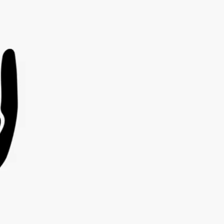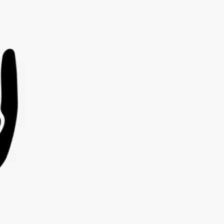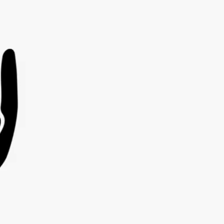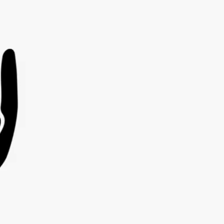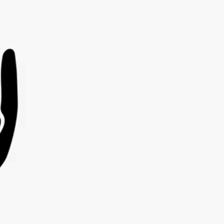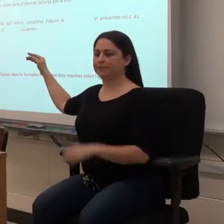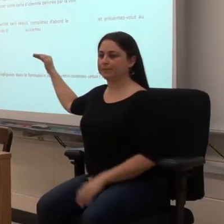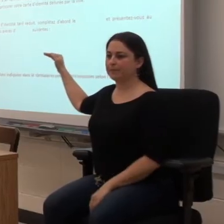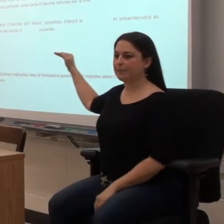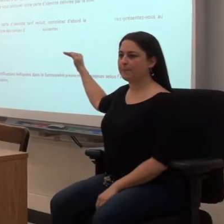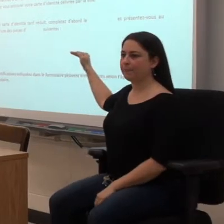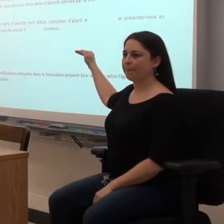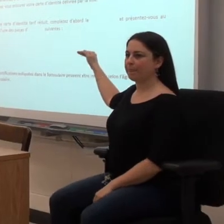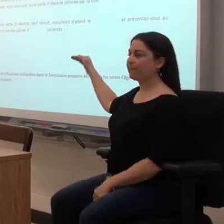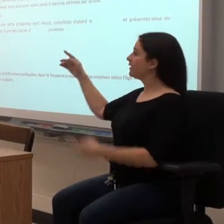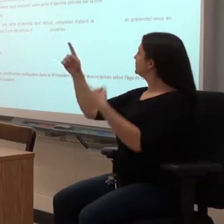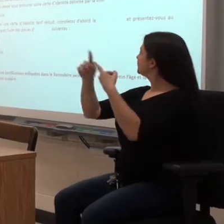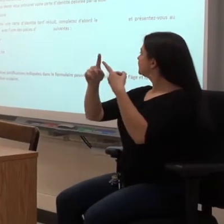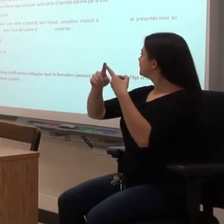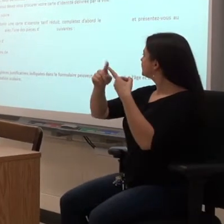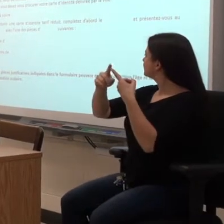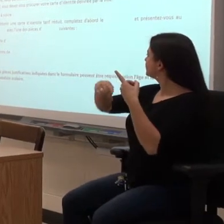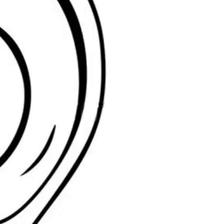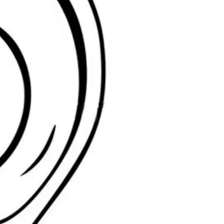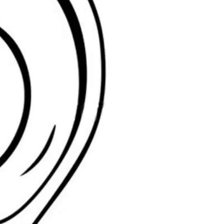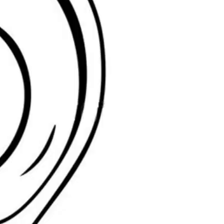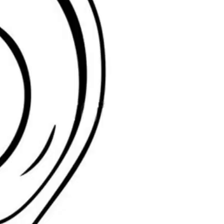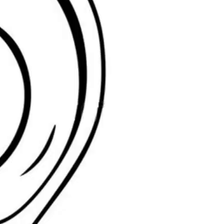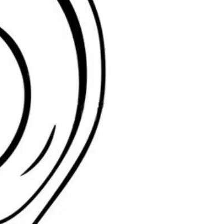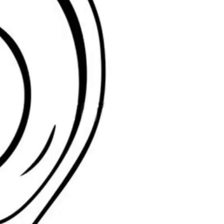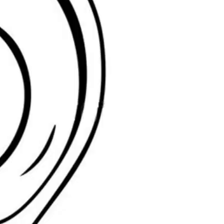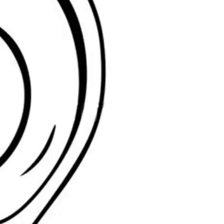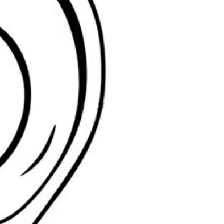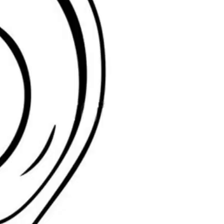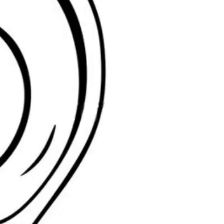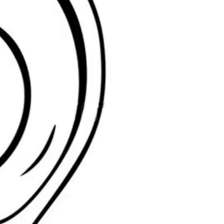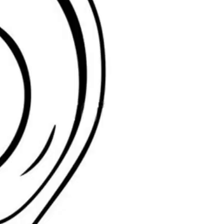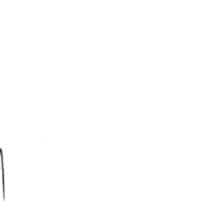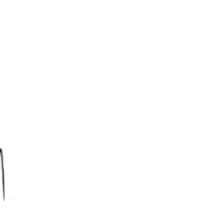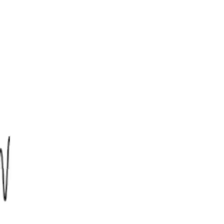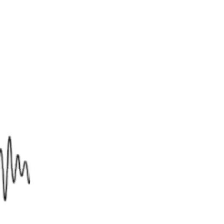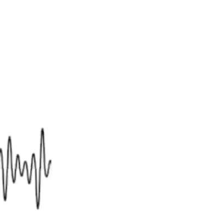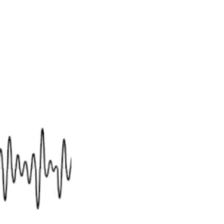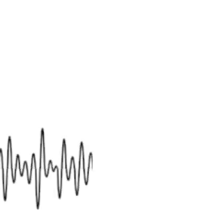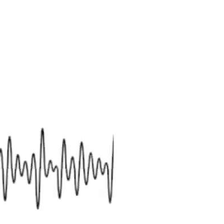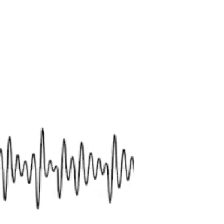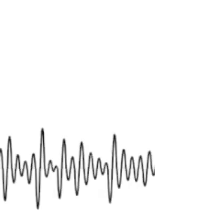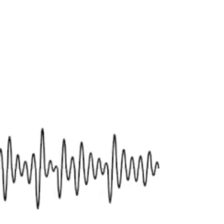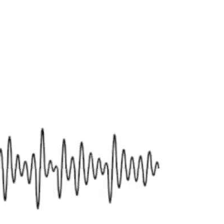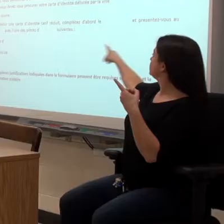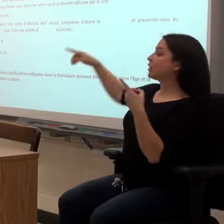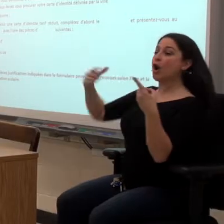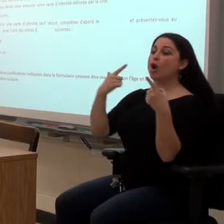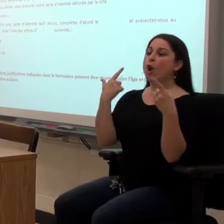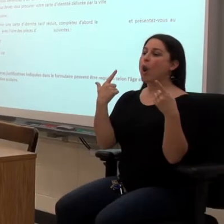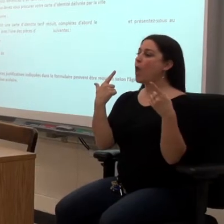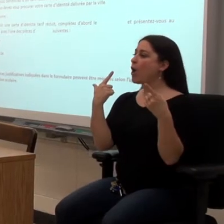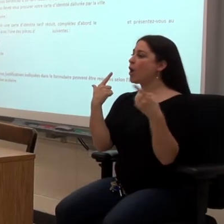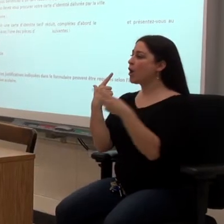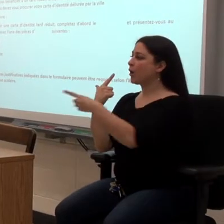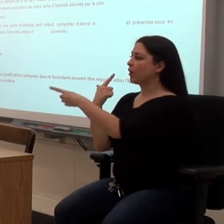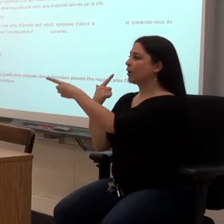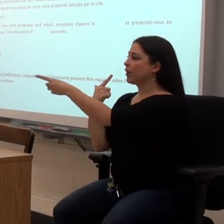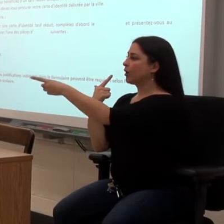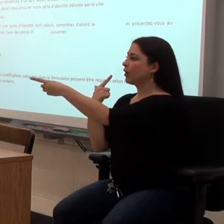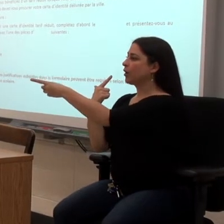neutralité. Donc, il est toujours en classe avec l'élève? Oui, il est un peu comme ses oreilles et parfois il doit aussi faire sa voix. Il est avec lui non